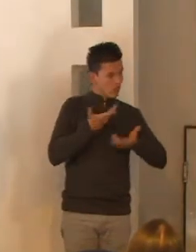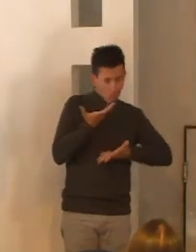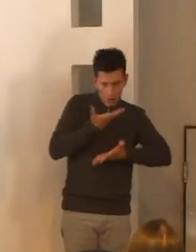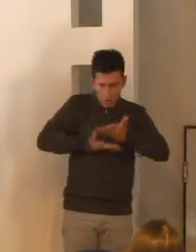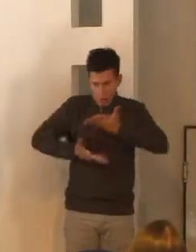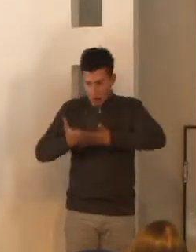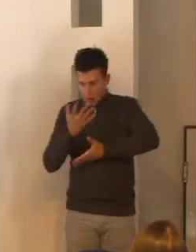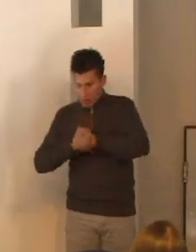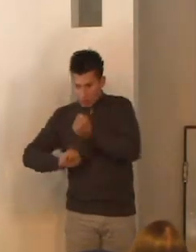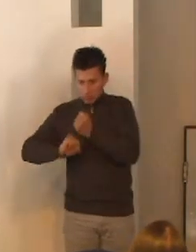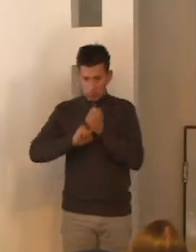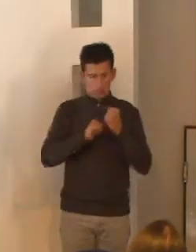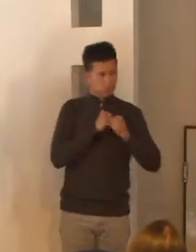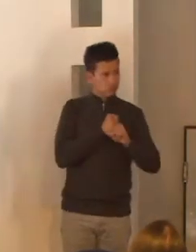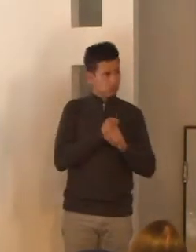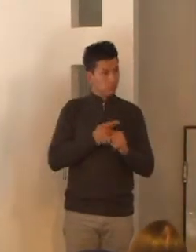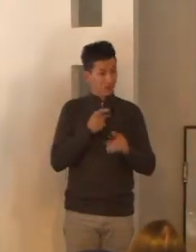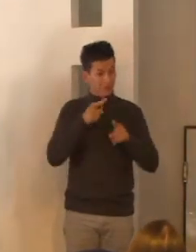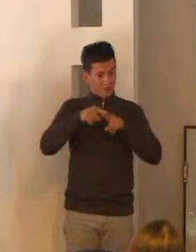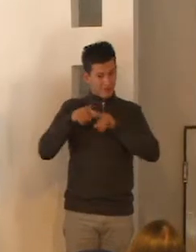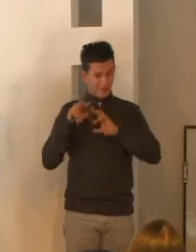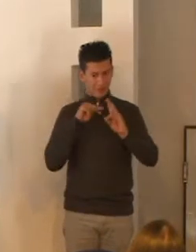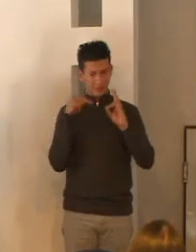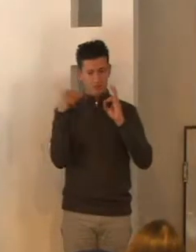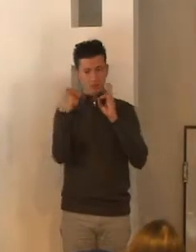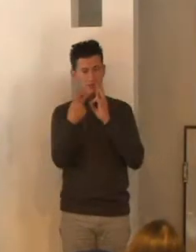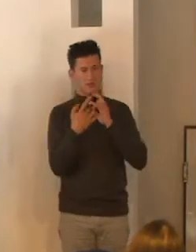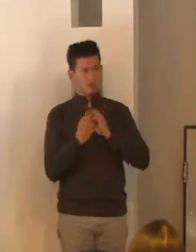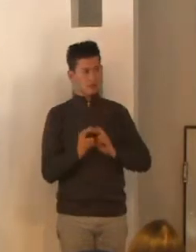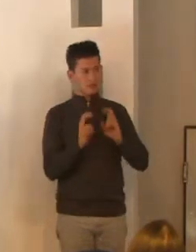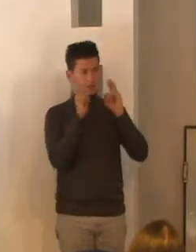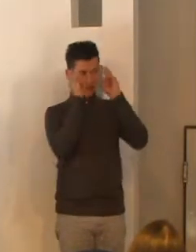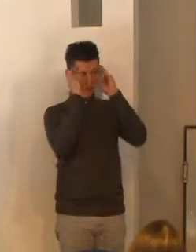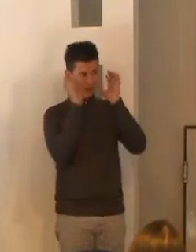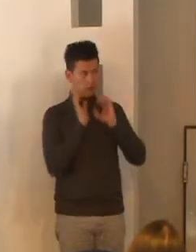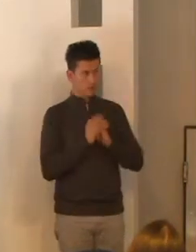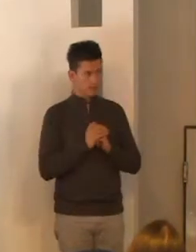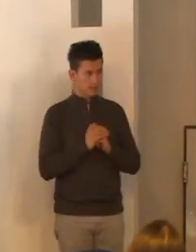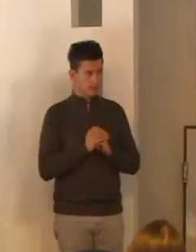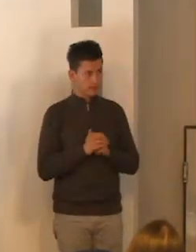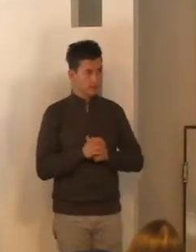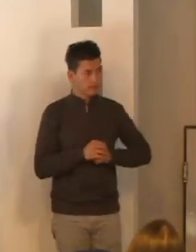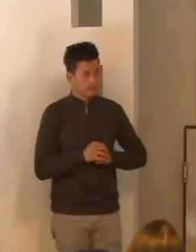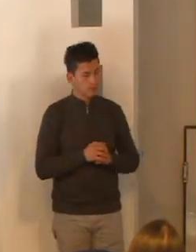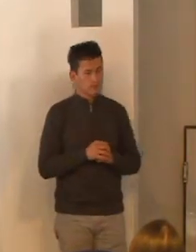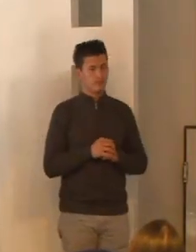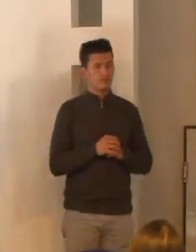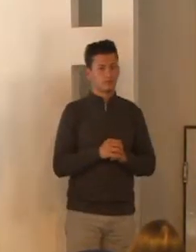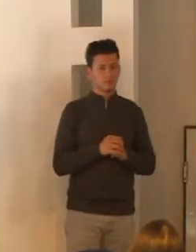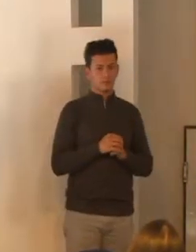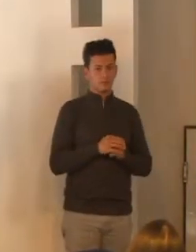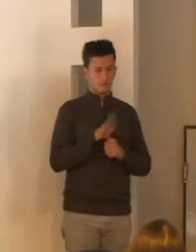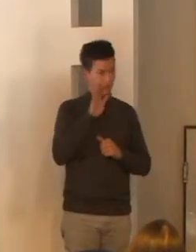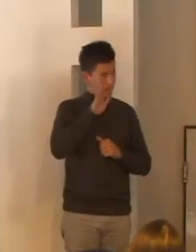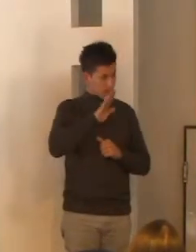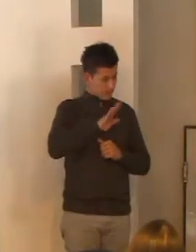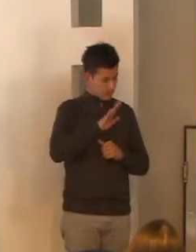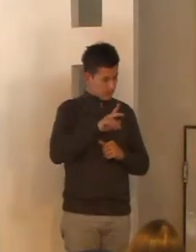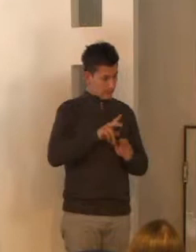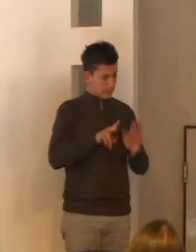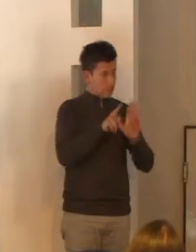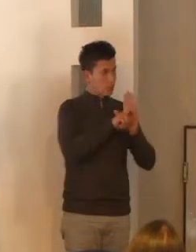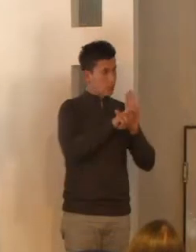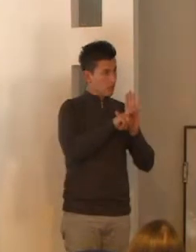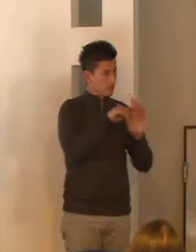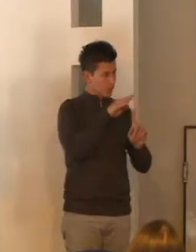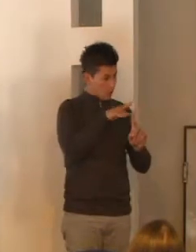desde distintas perspectivas del conocimiento. En ese marco y en ese contexto